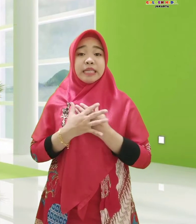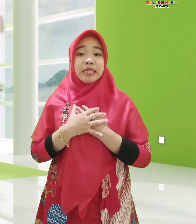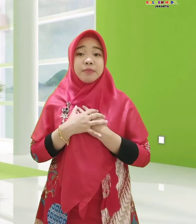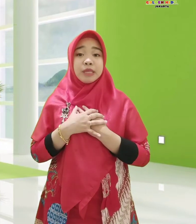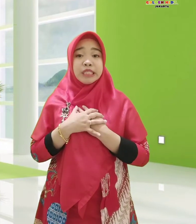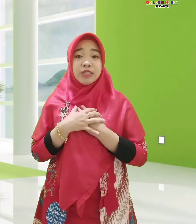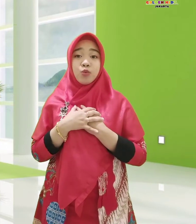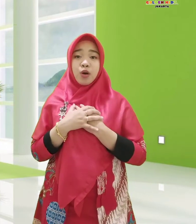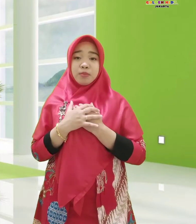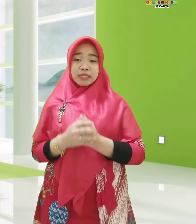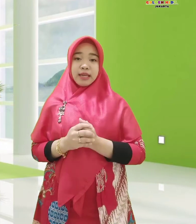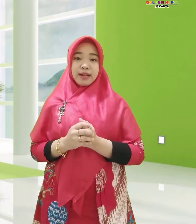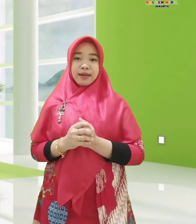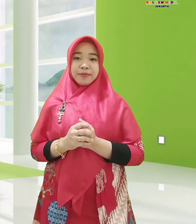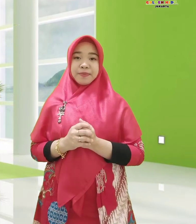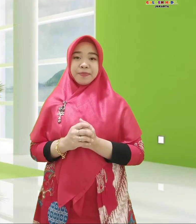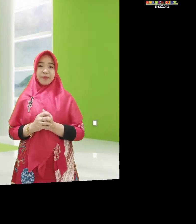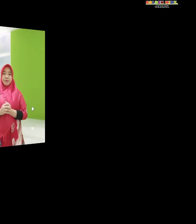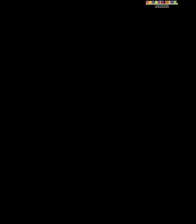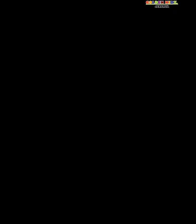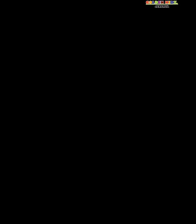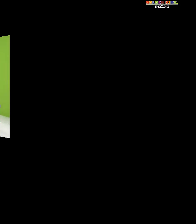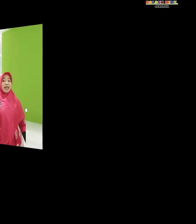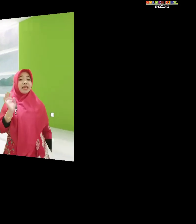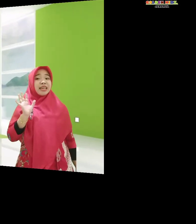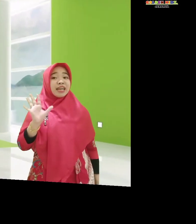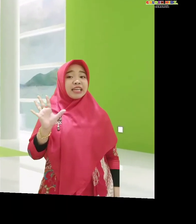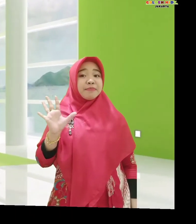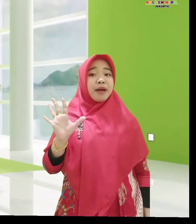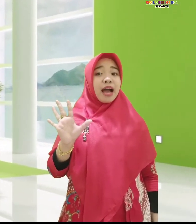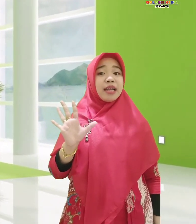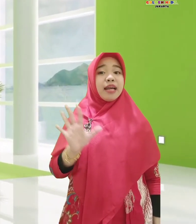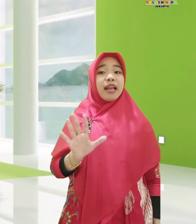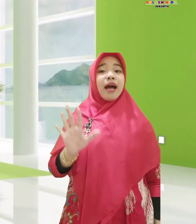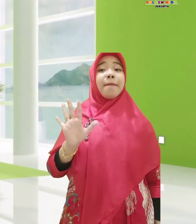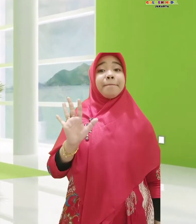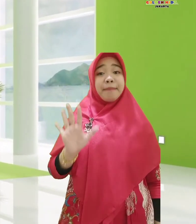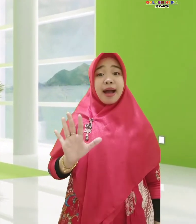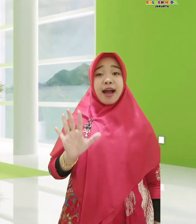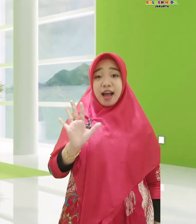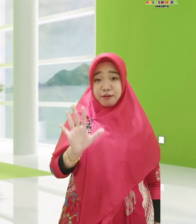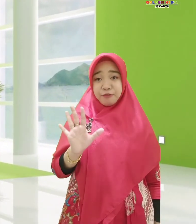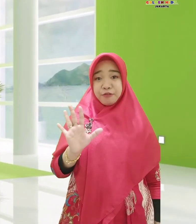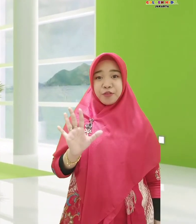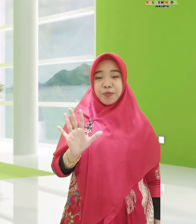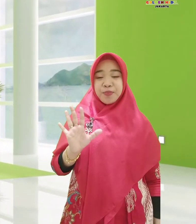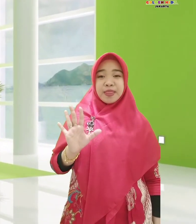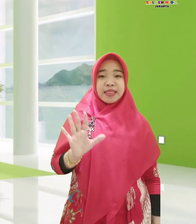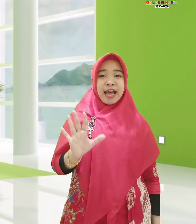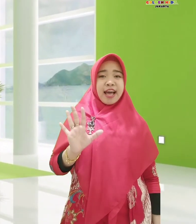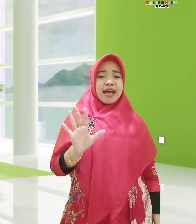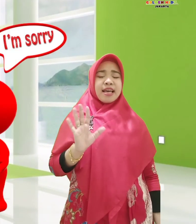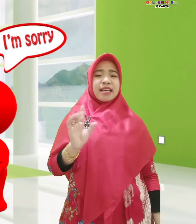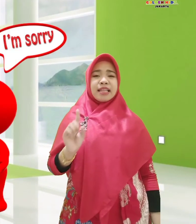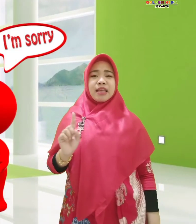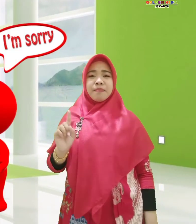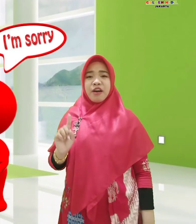menjadi berjiwa besar. Kata yang kelima adalah maaf. Nah, kata maaf